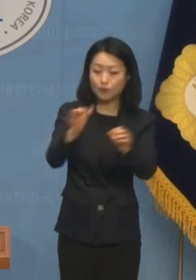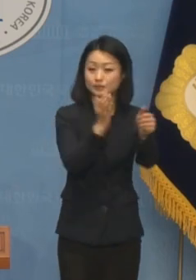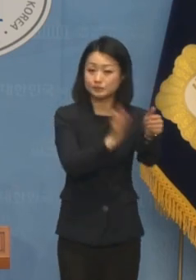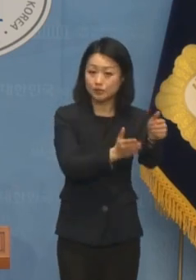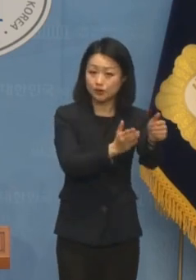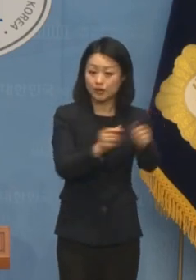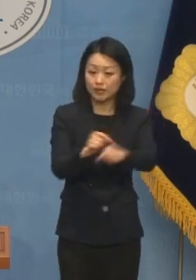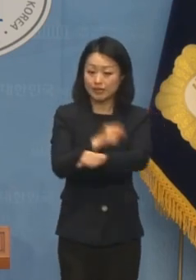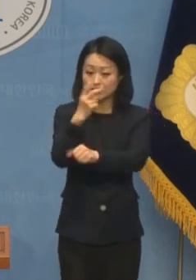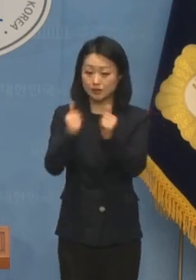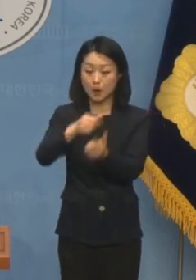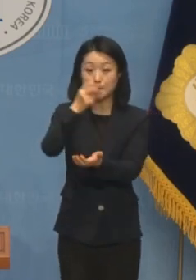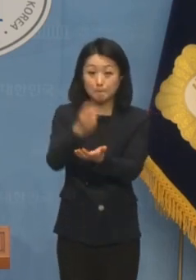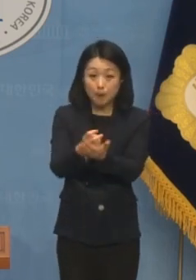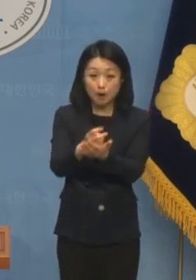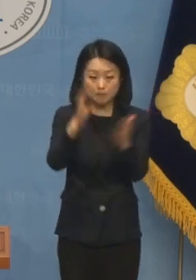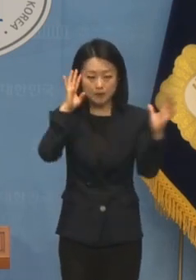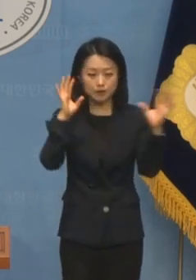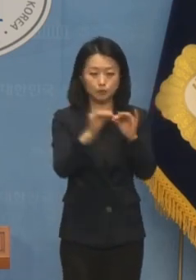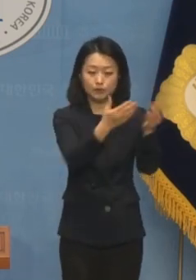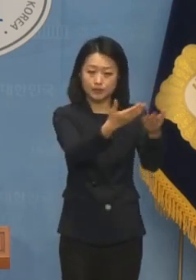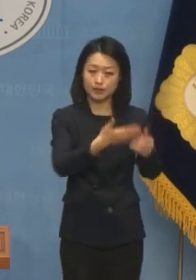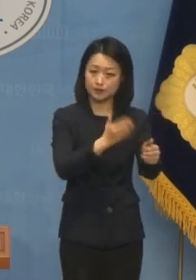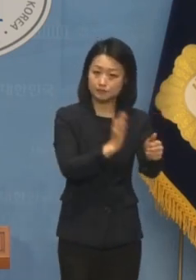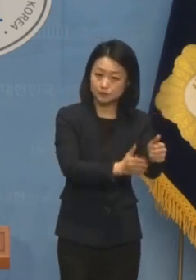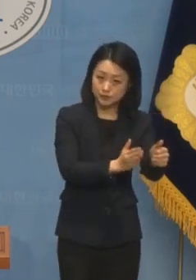최상병 특검법 논의에 동참하기 바랍니다.